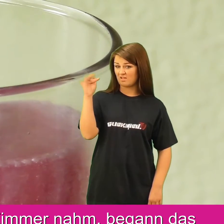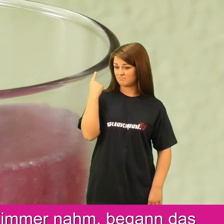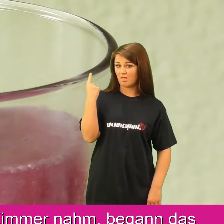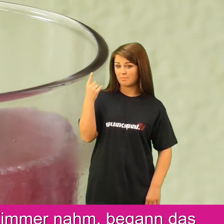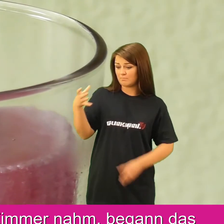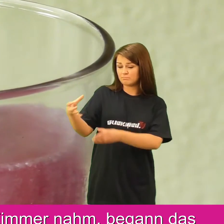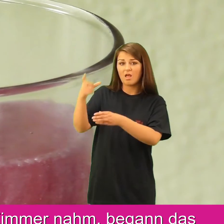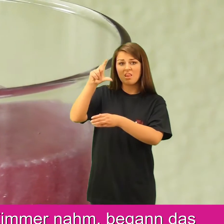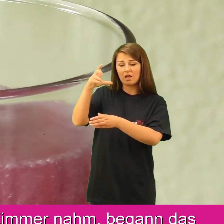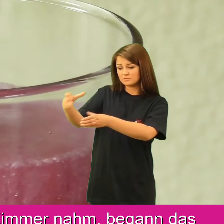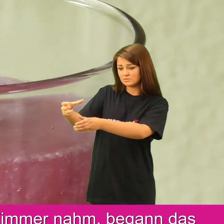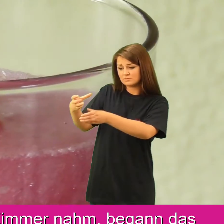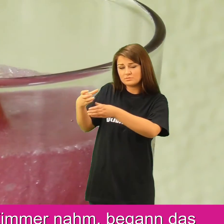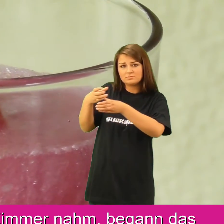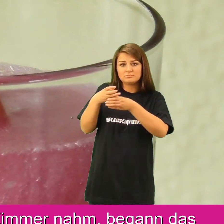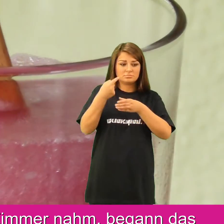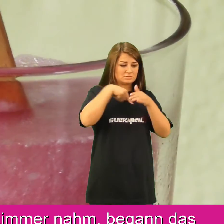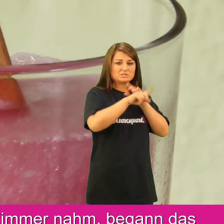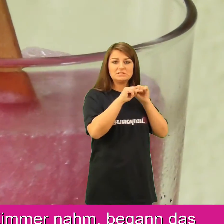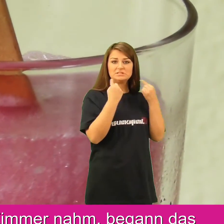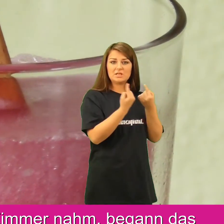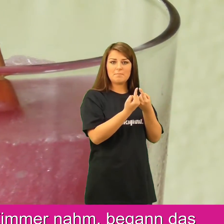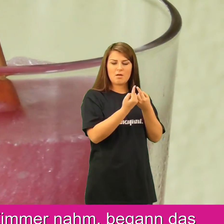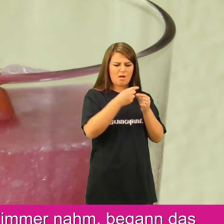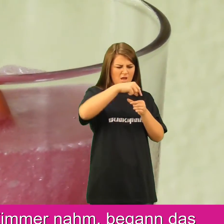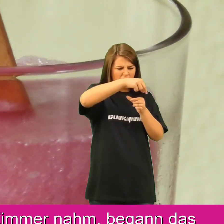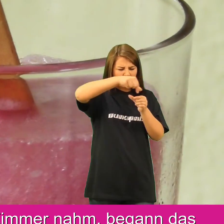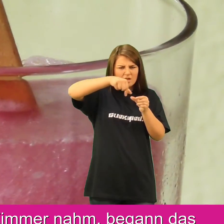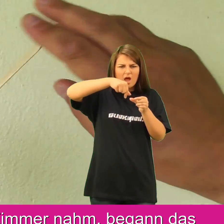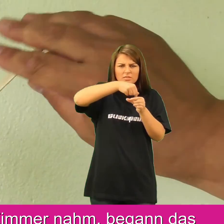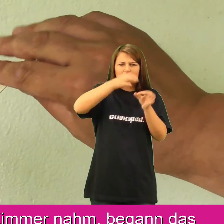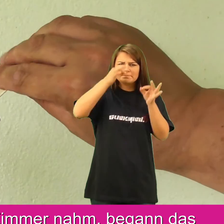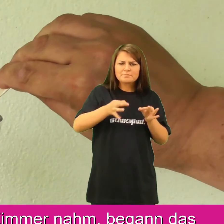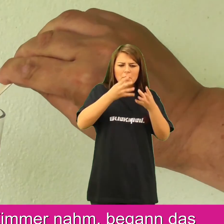Als Frank das Glas mit ins Zimmer nahm, begann das Eis am Rand ein bisschen zu schmelzen.